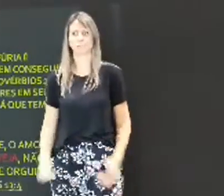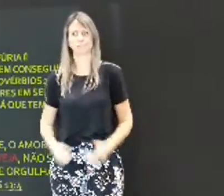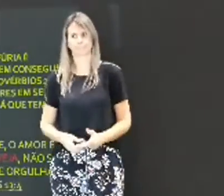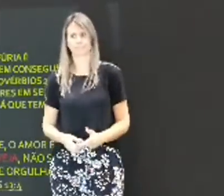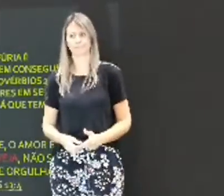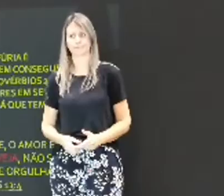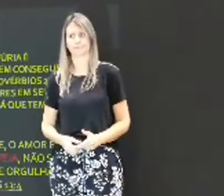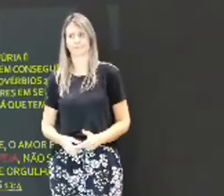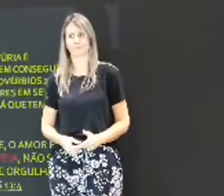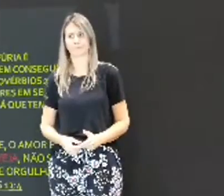inveja.